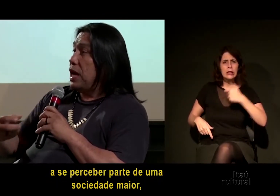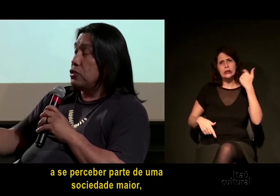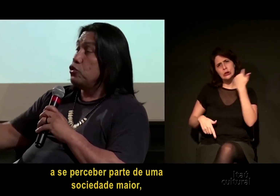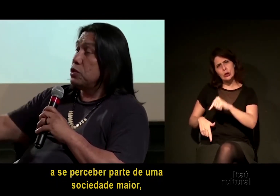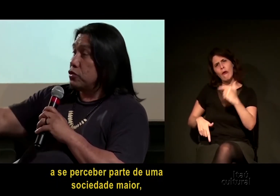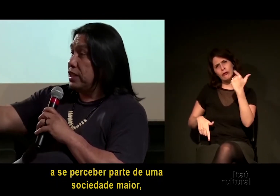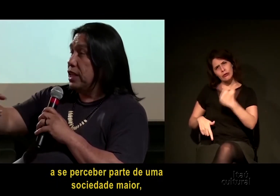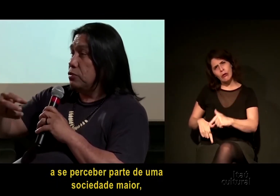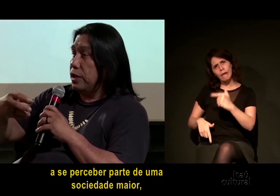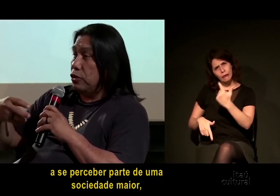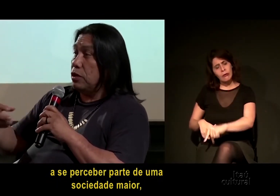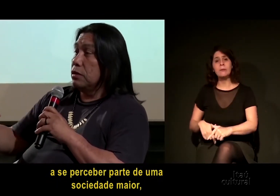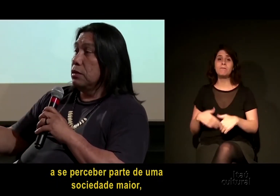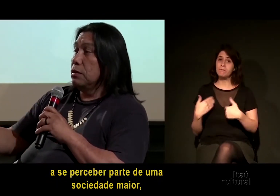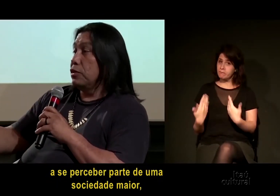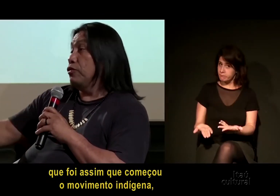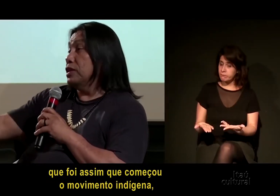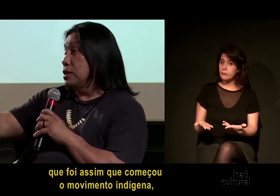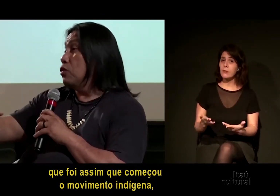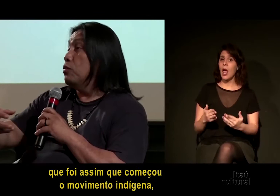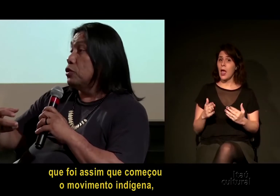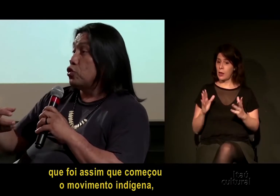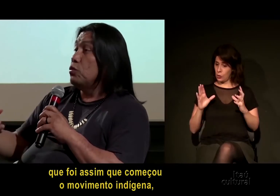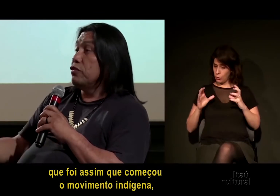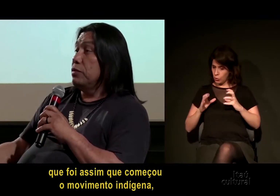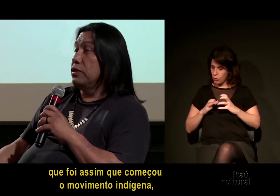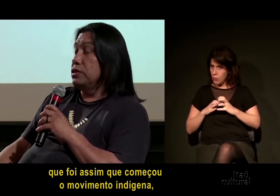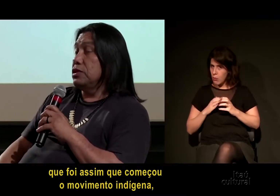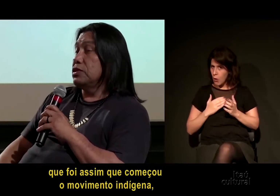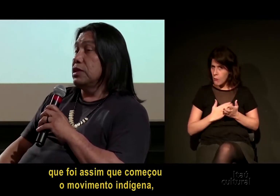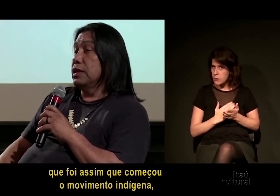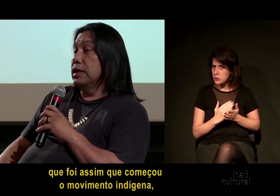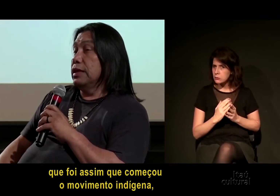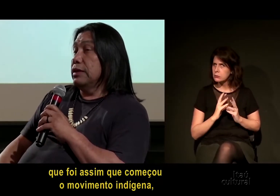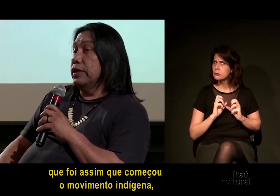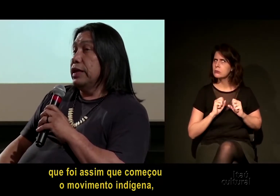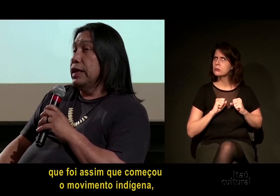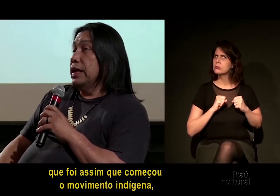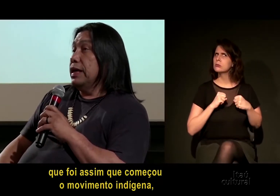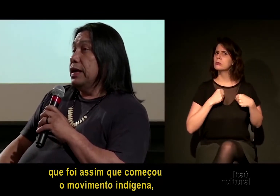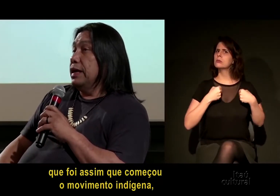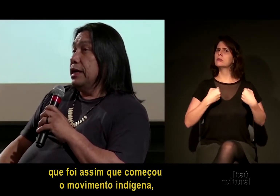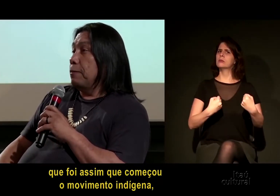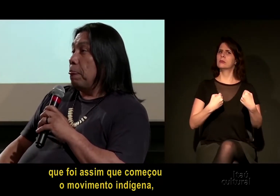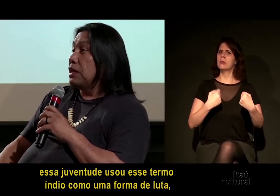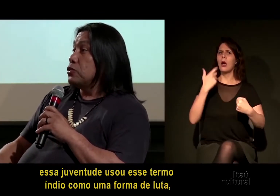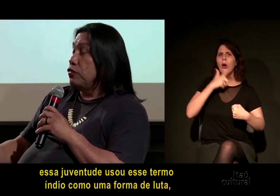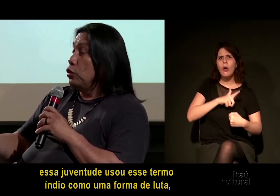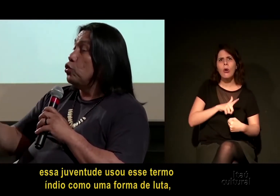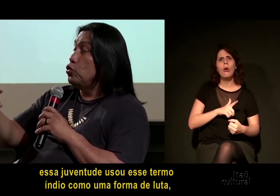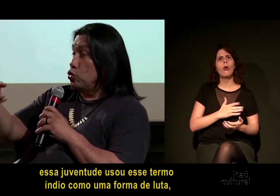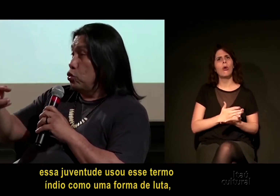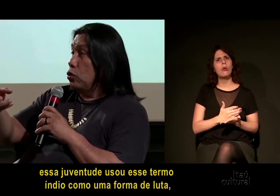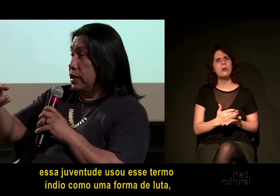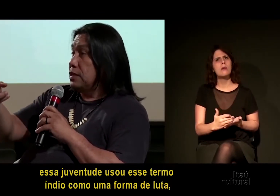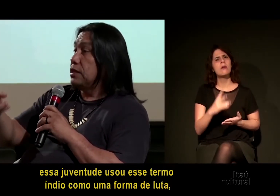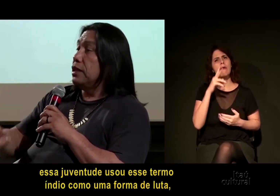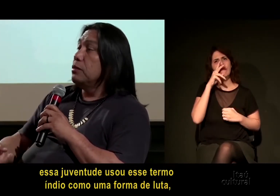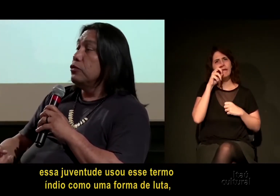parte de uma sociedade maior, porque foi assim que começou o movimento indígena, né? Essa juventude usou esse termo